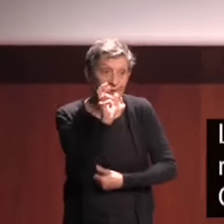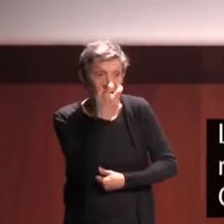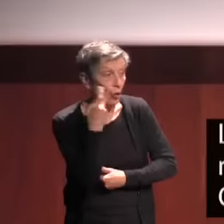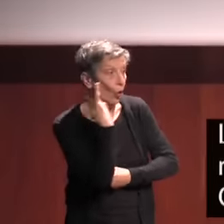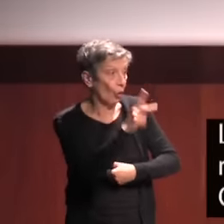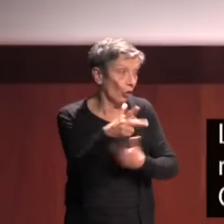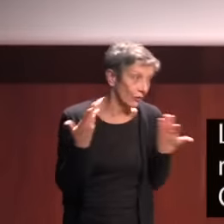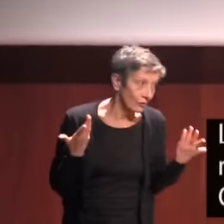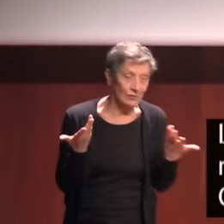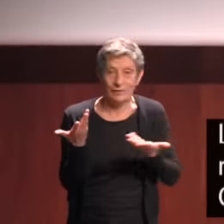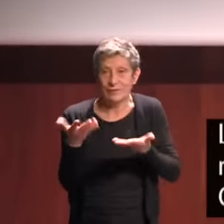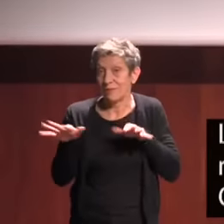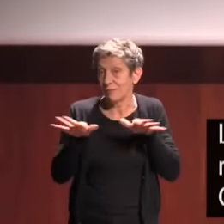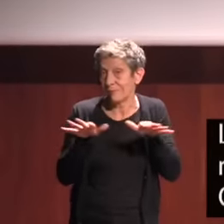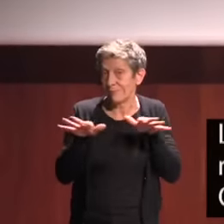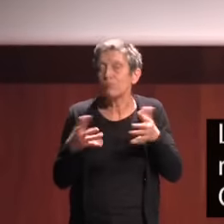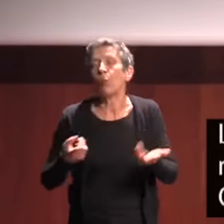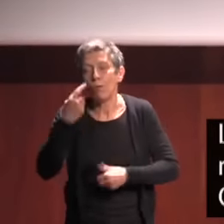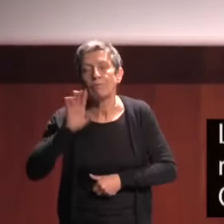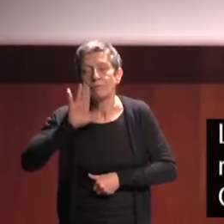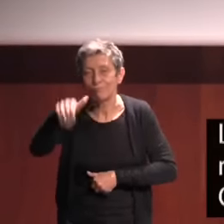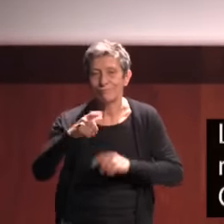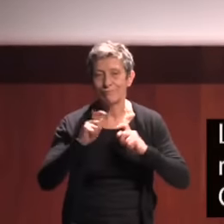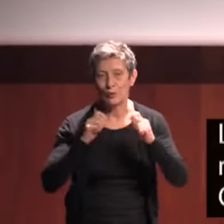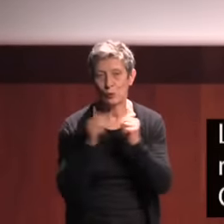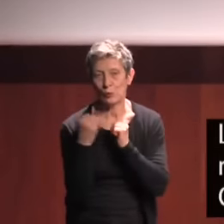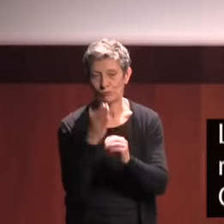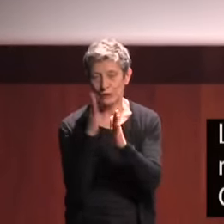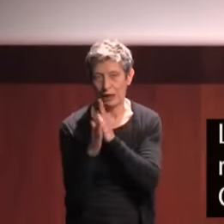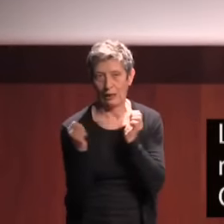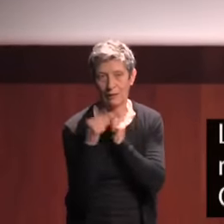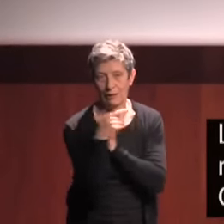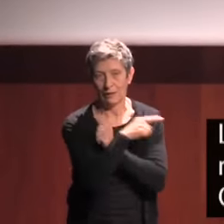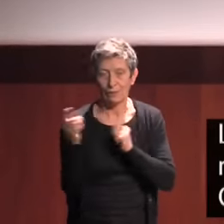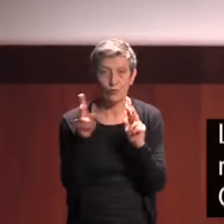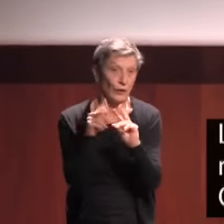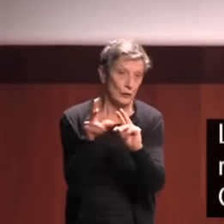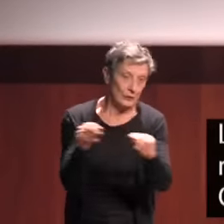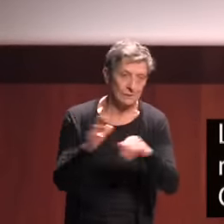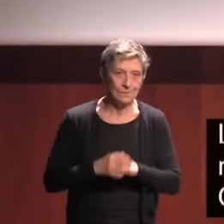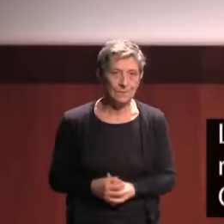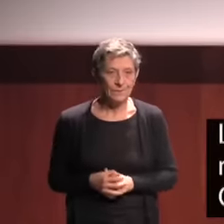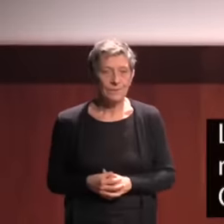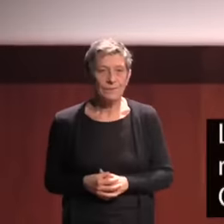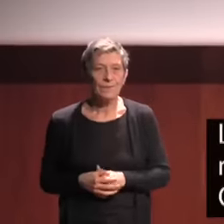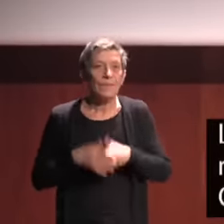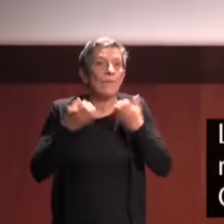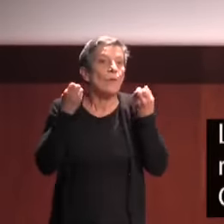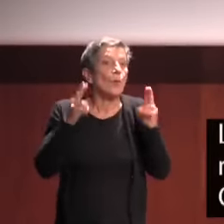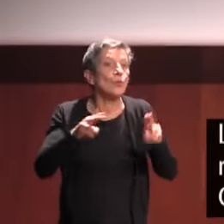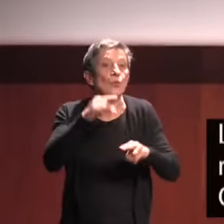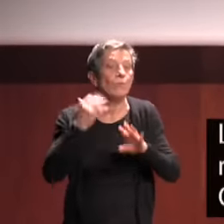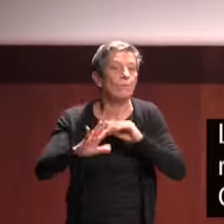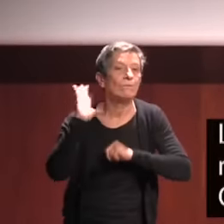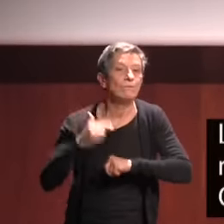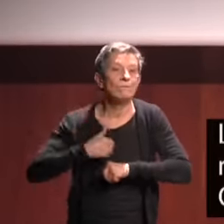discuter plus tard avec lui sur ces questions, probablement. Ou celle de Gérard Saint-Romain, déjà mentionné,